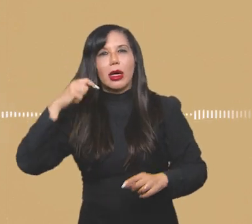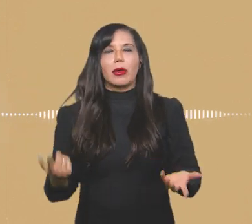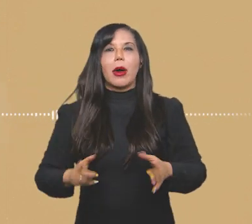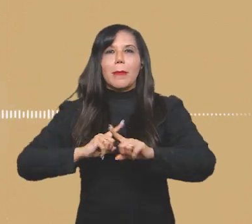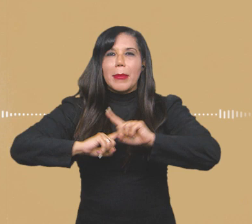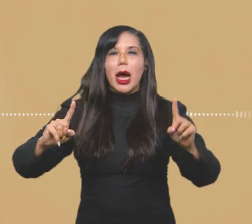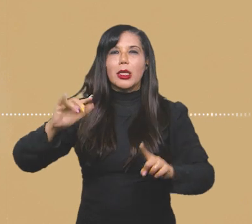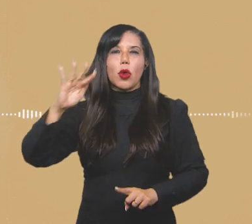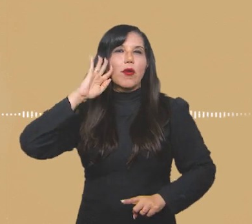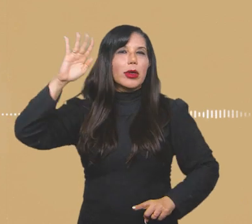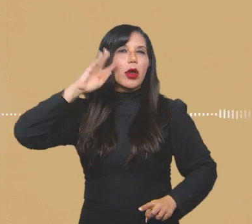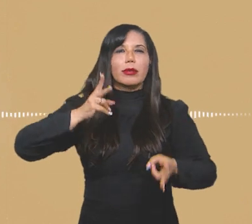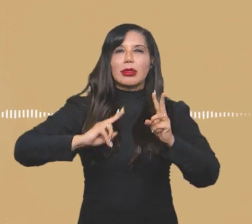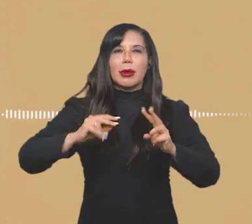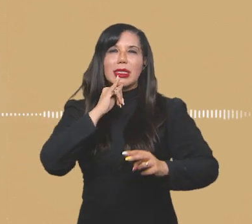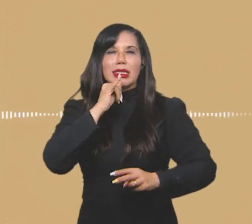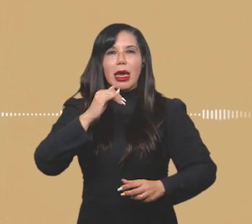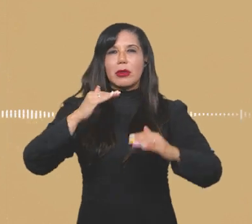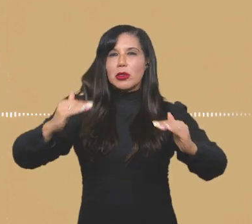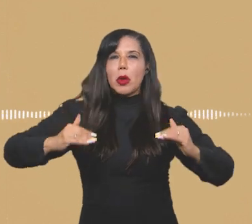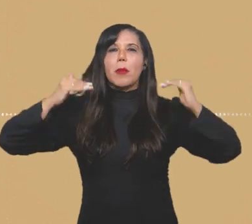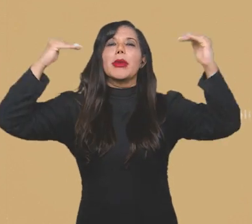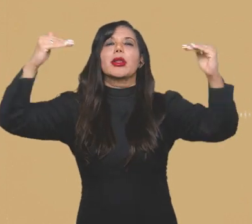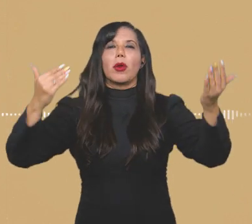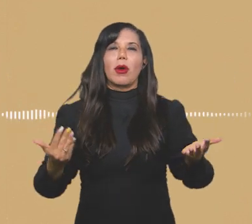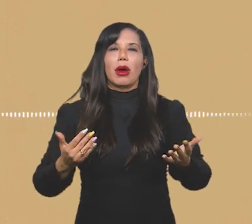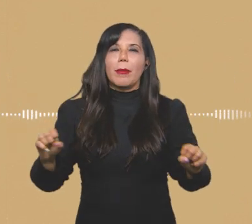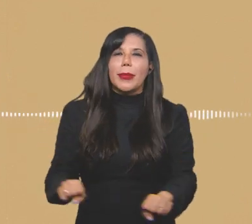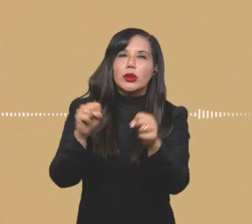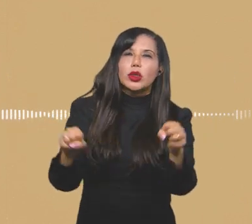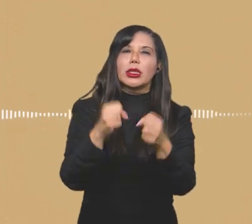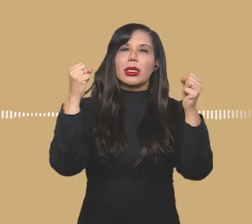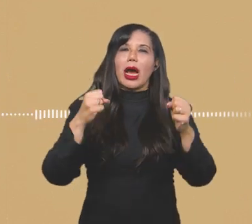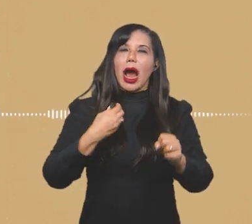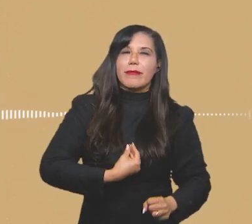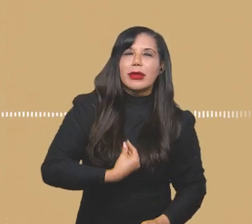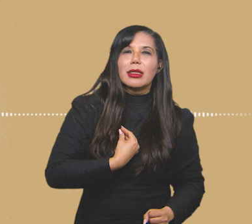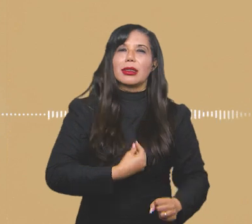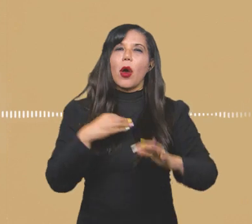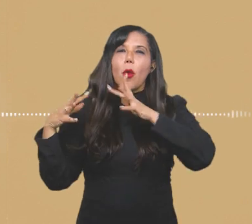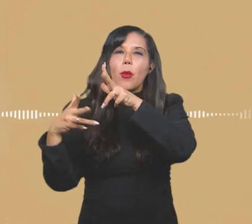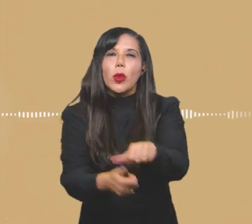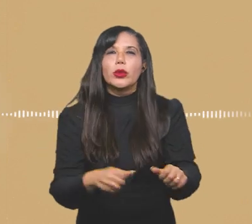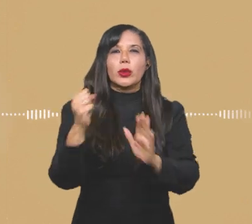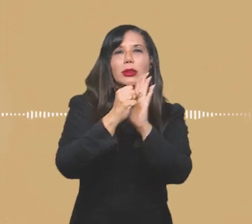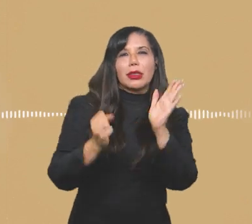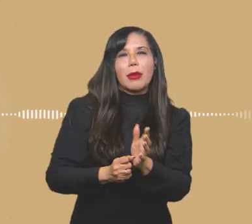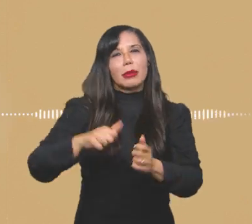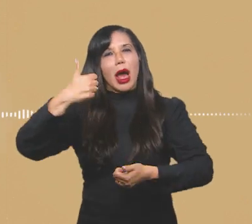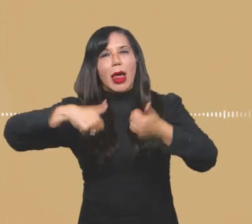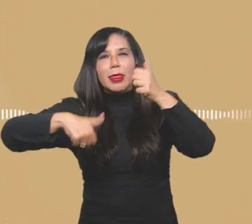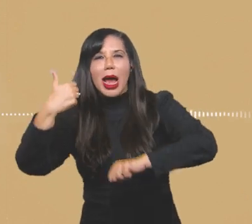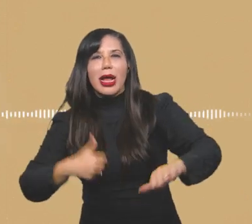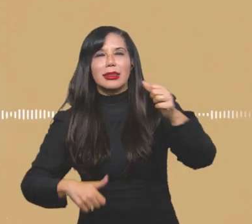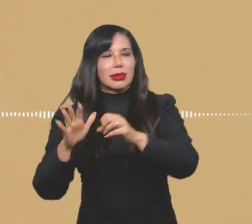ergue o filósofo a voz sempre superior aos prejuízos do século e mostra a análise do